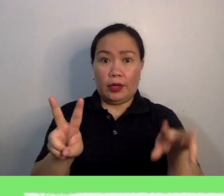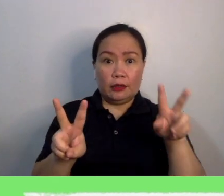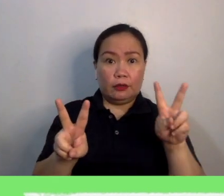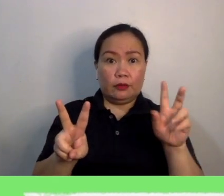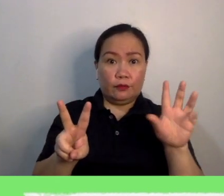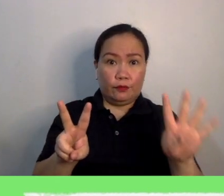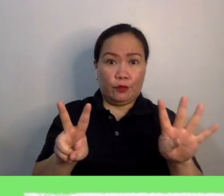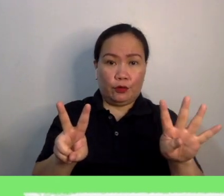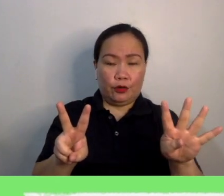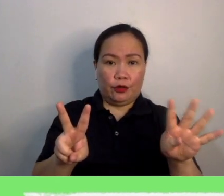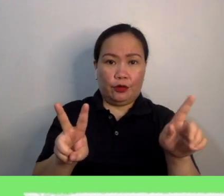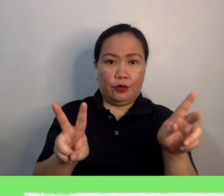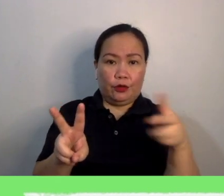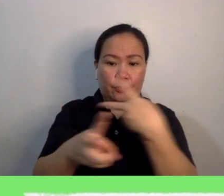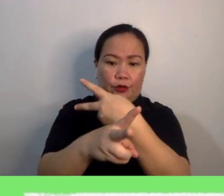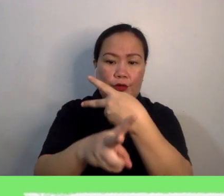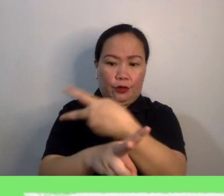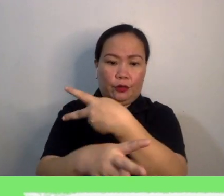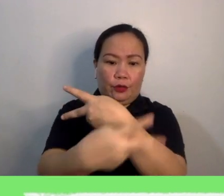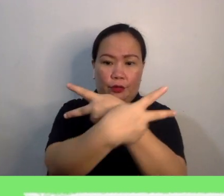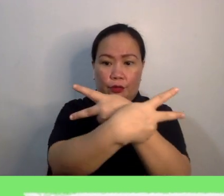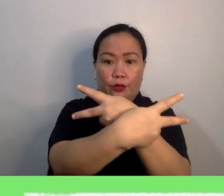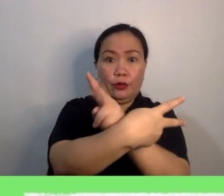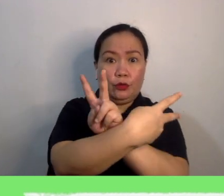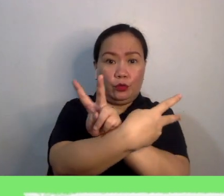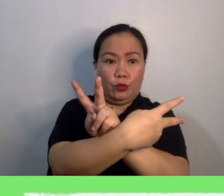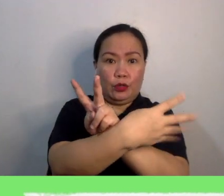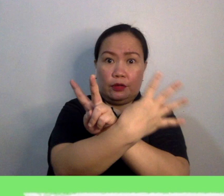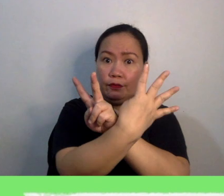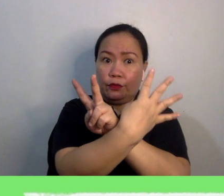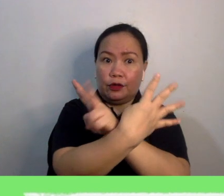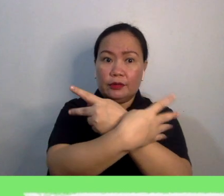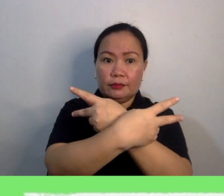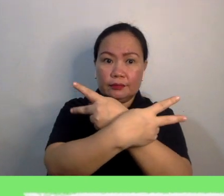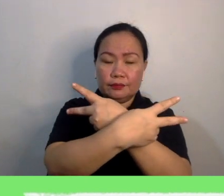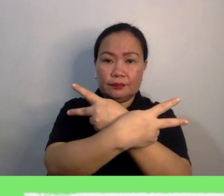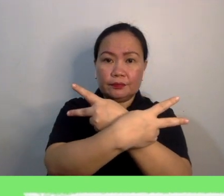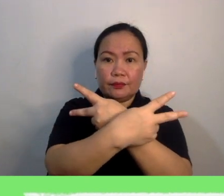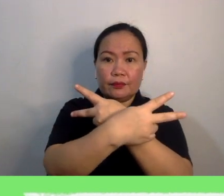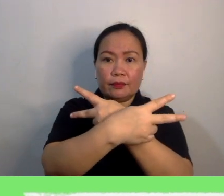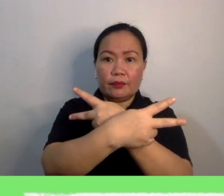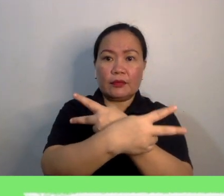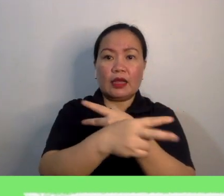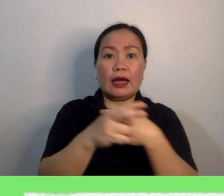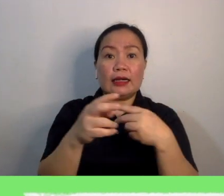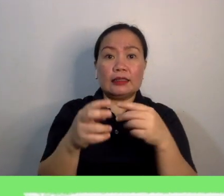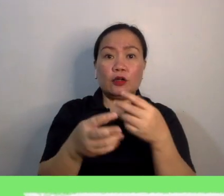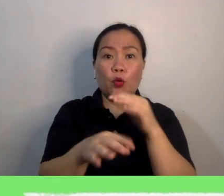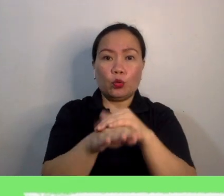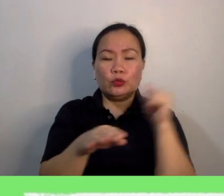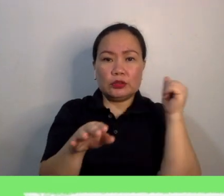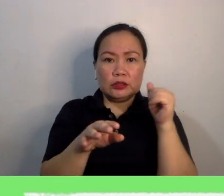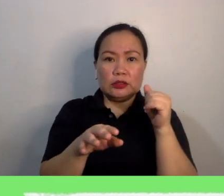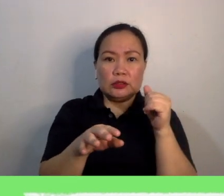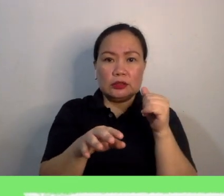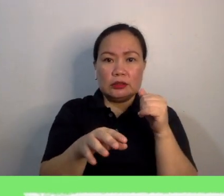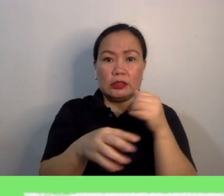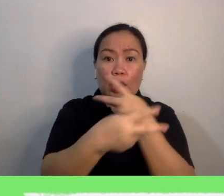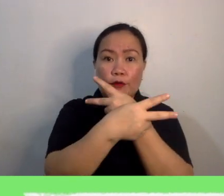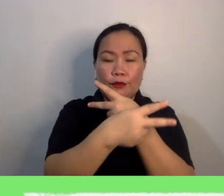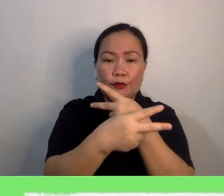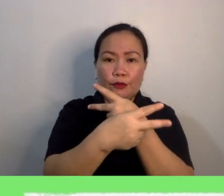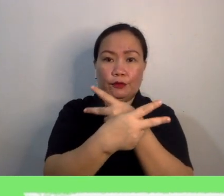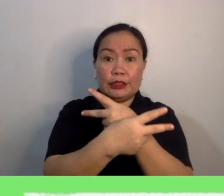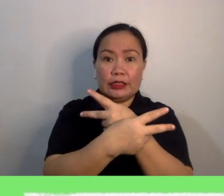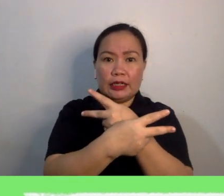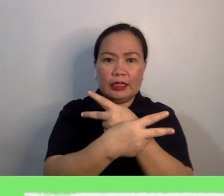are also vertical angles. Okay, so ulitin ko, wala po silang common side. So, ito yung side ni